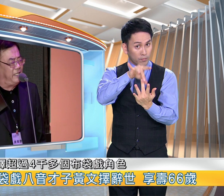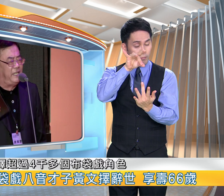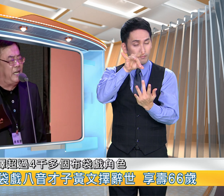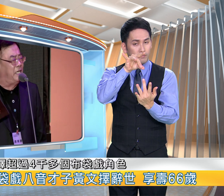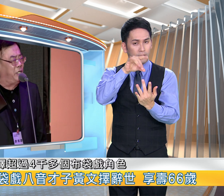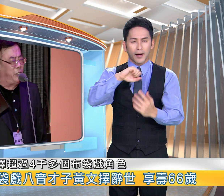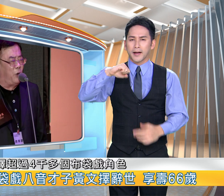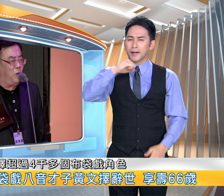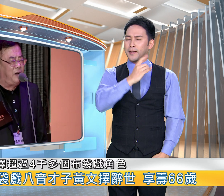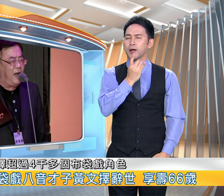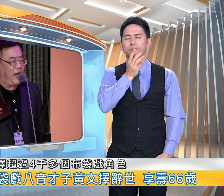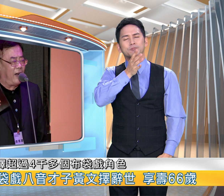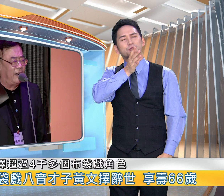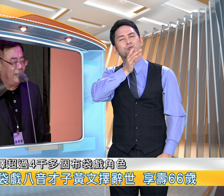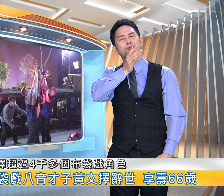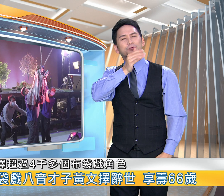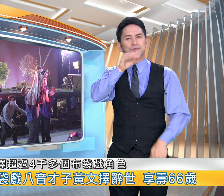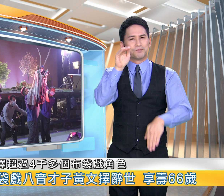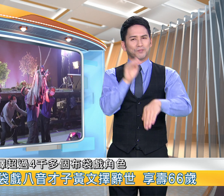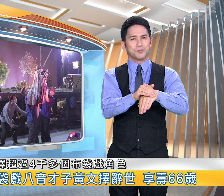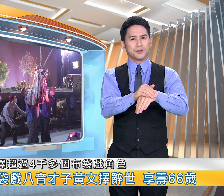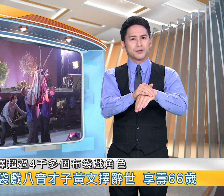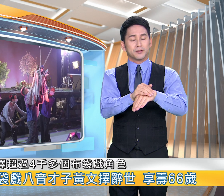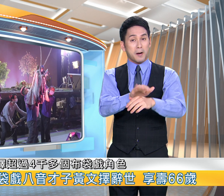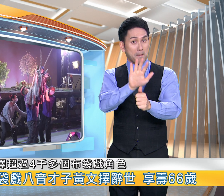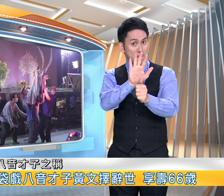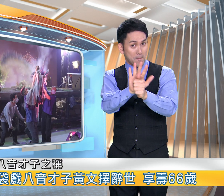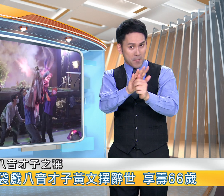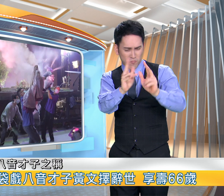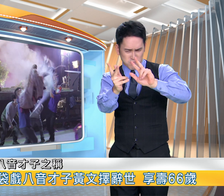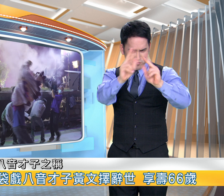布袋戏角色，有八音才子之称。